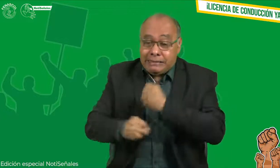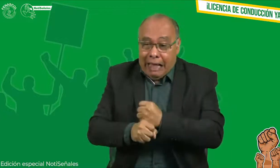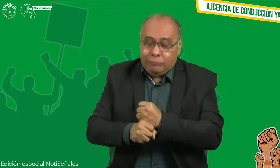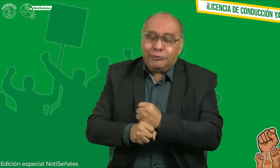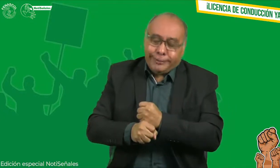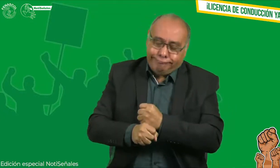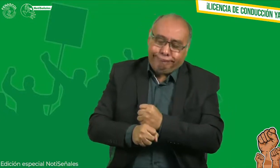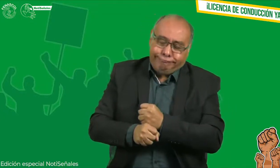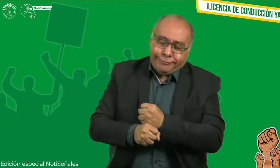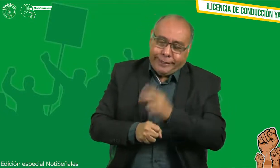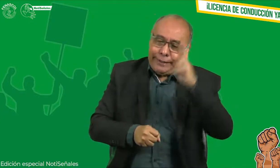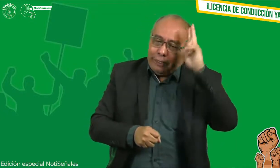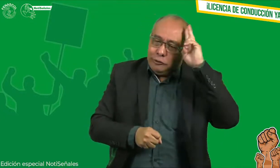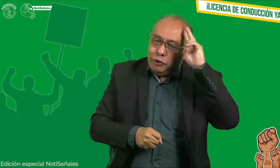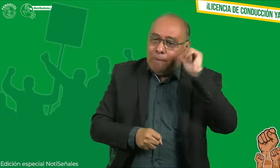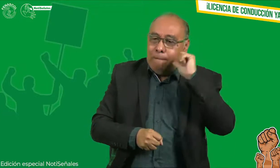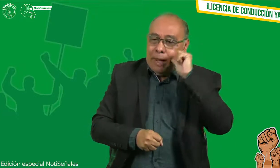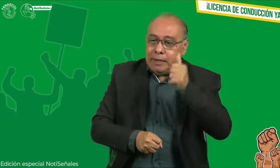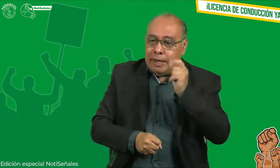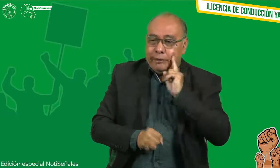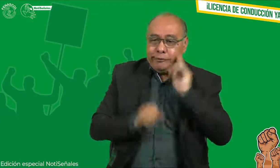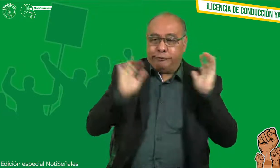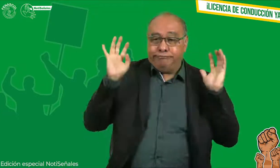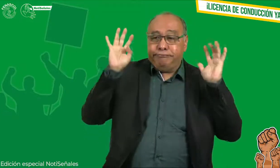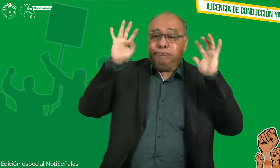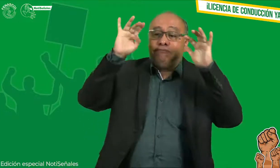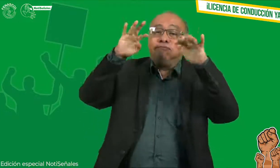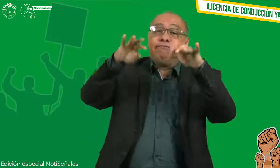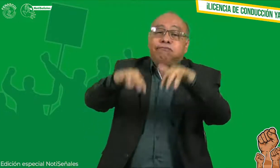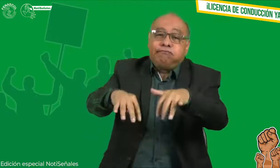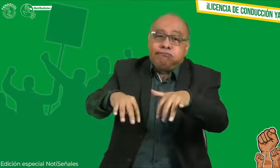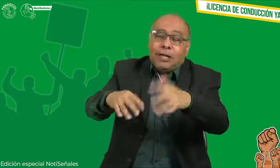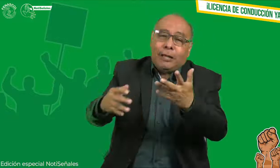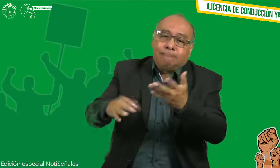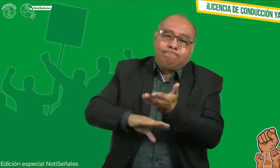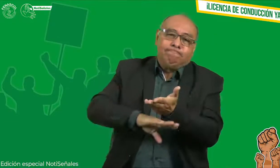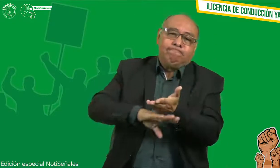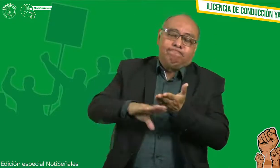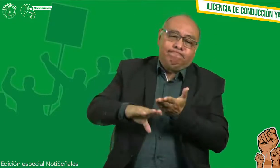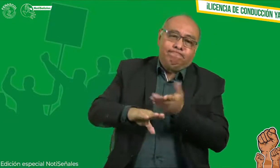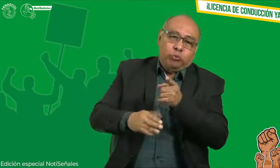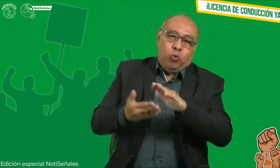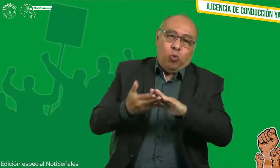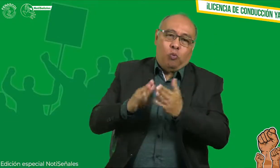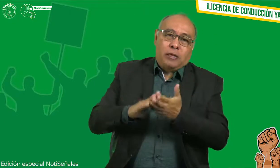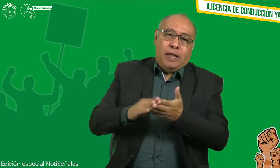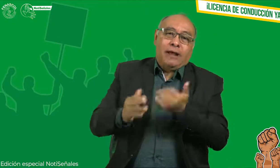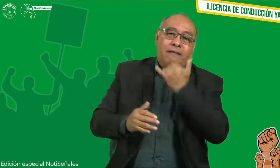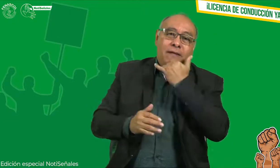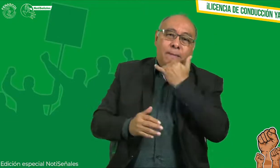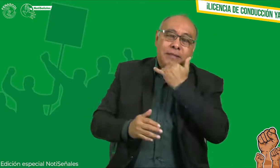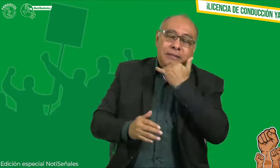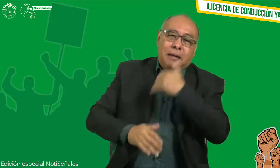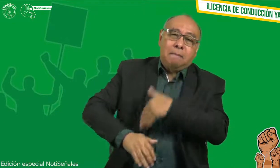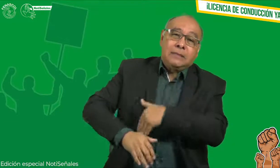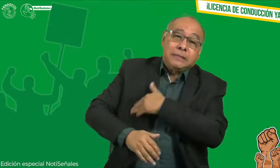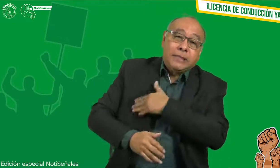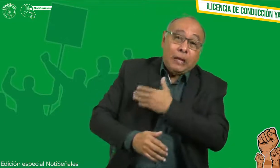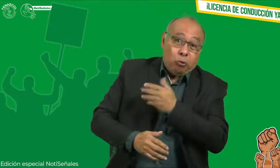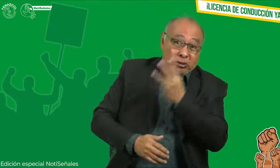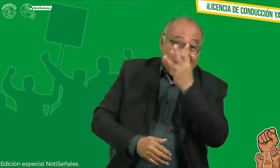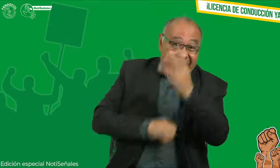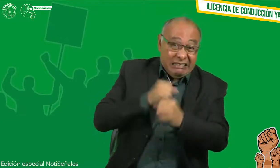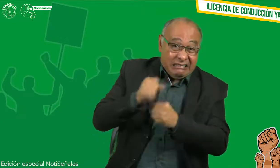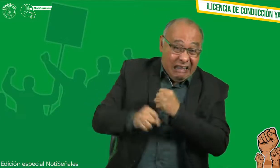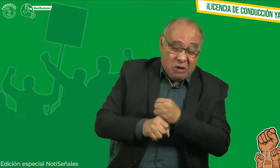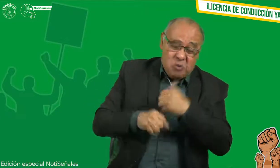también, pero la conclusión es que la comunidad nos está dejando acá en nuestro Facebook Live que no se puede esperar